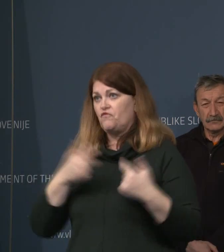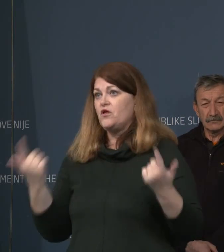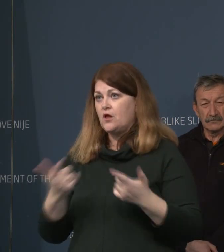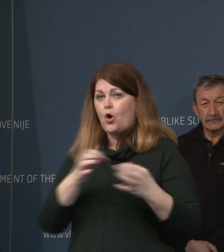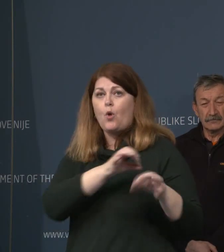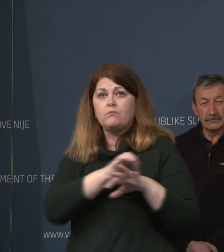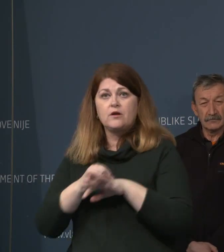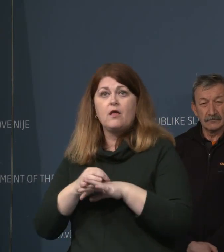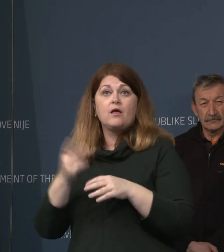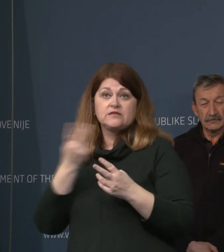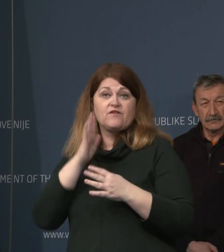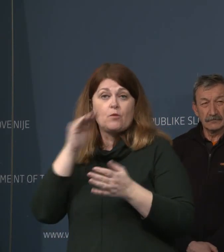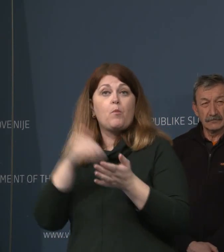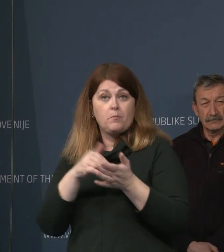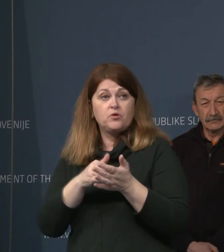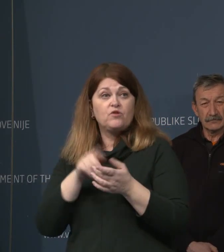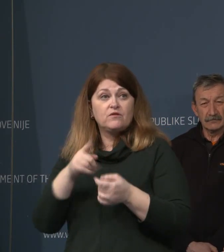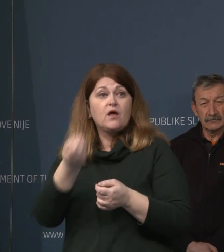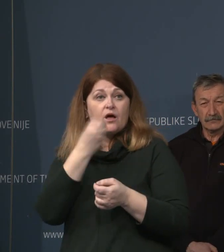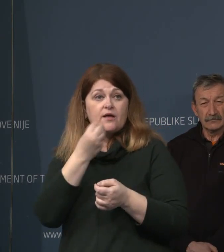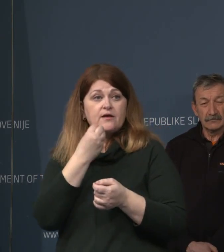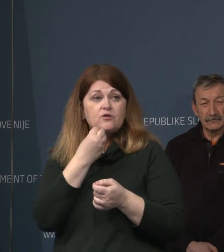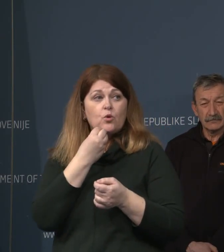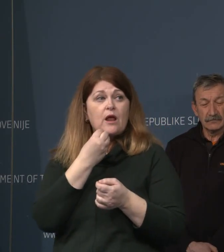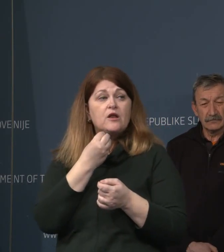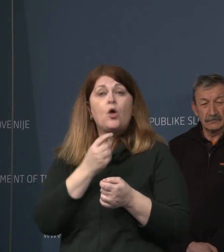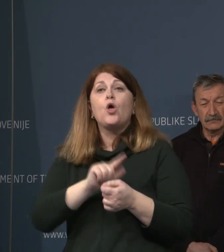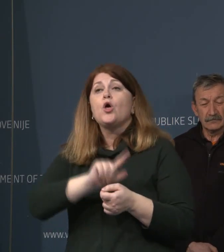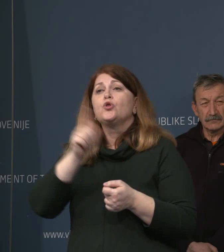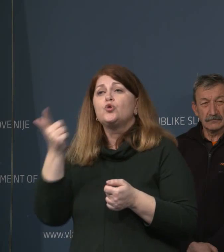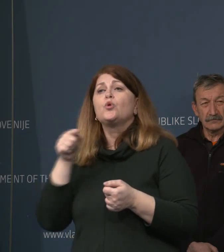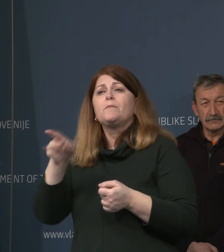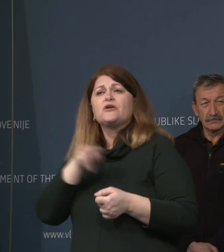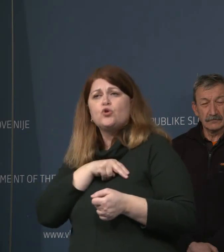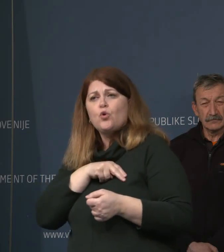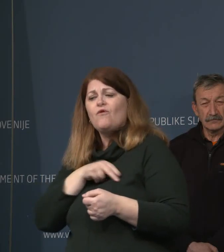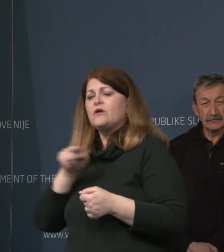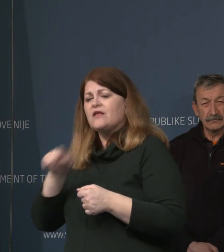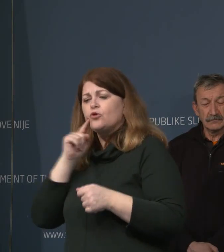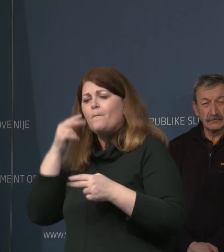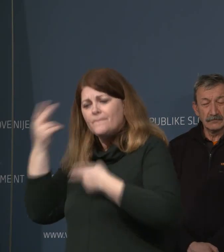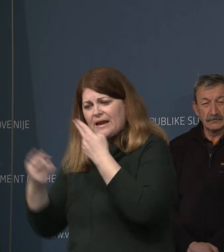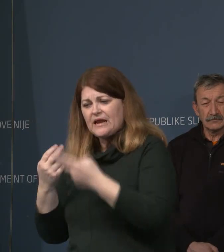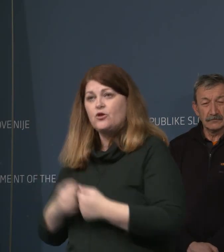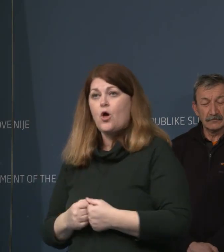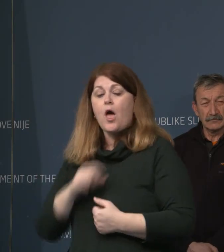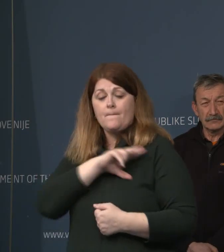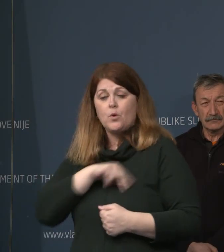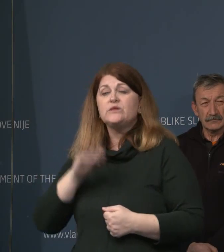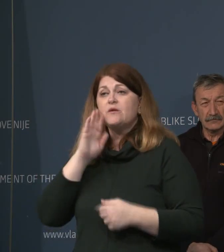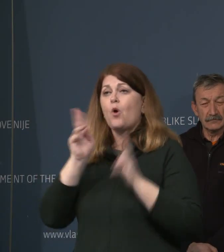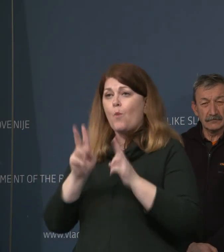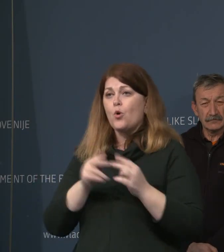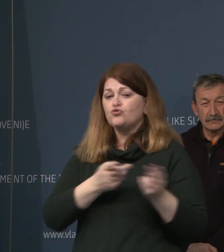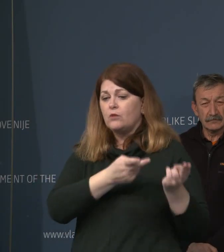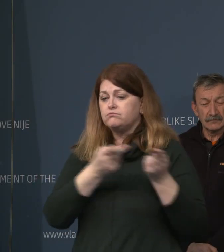bomo konec koncev potrebovali ta živila, drugi pa so pristojni za to, da jih pregledajo. Policija pa bo omogočila ta